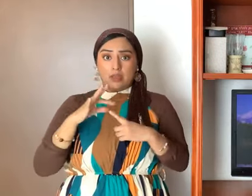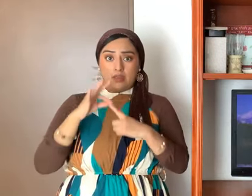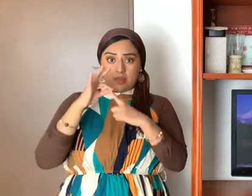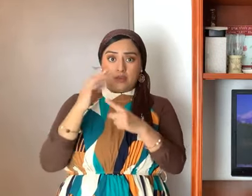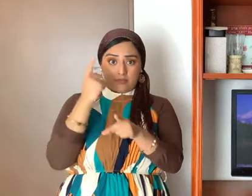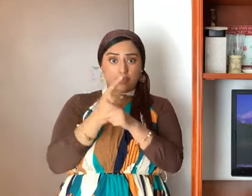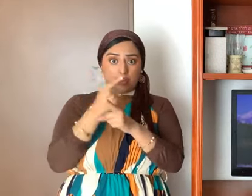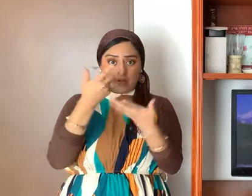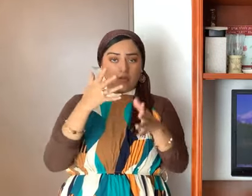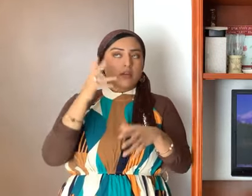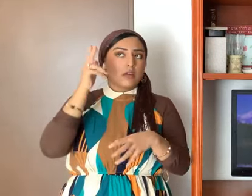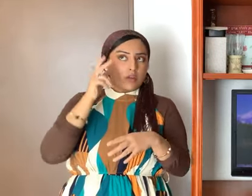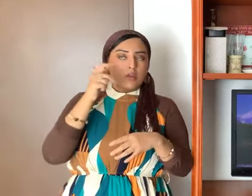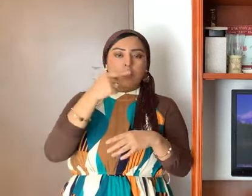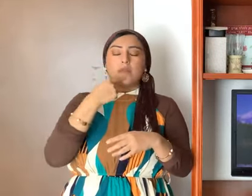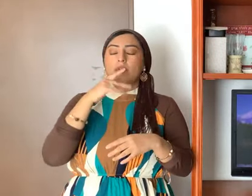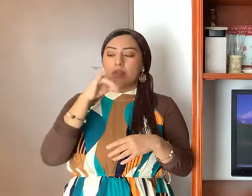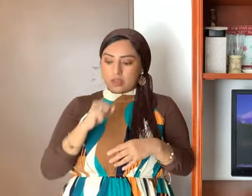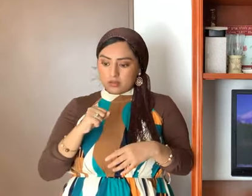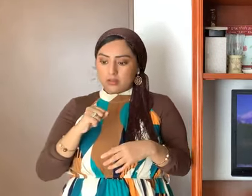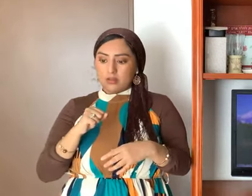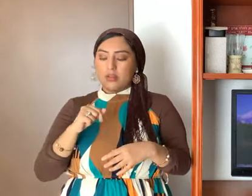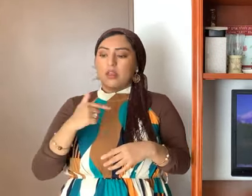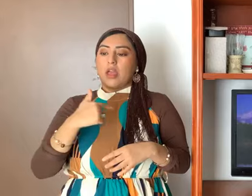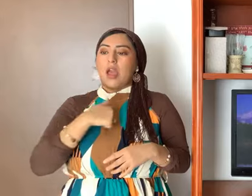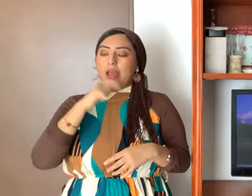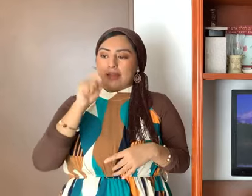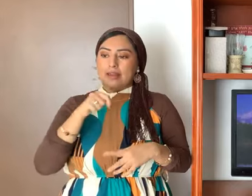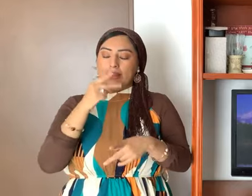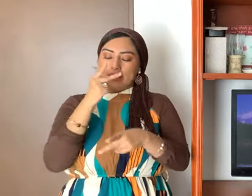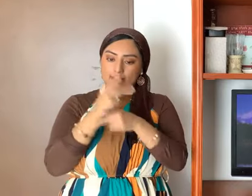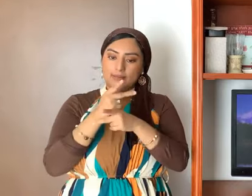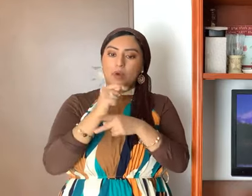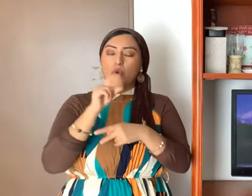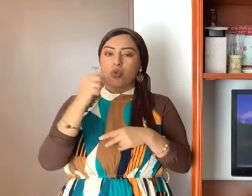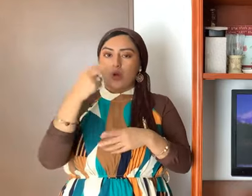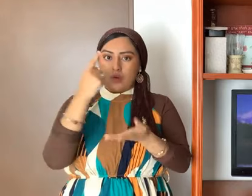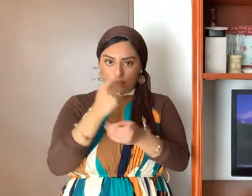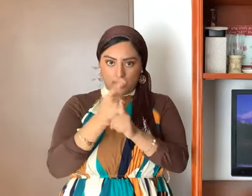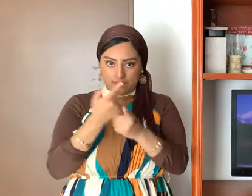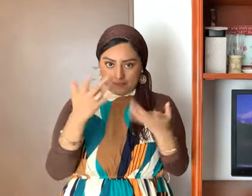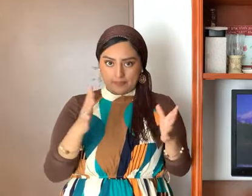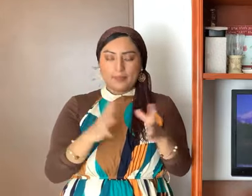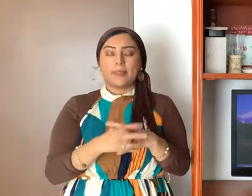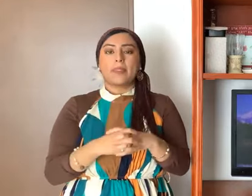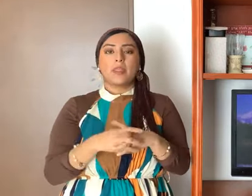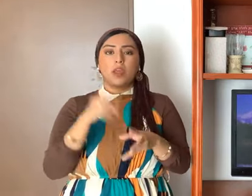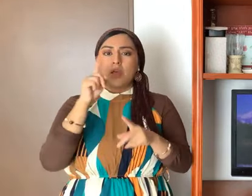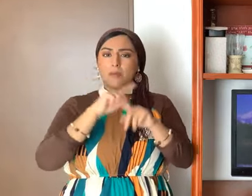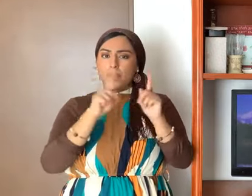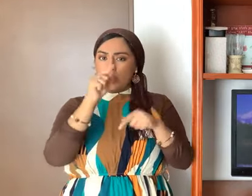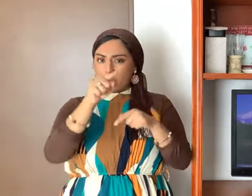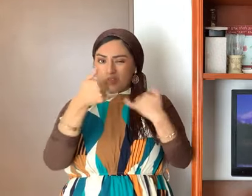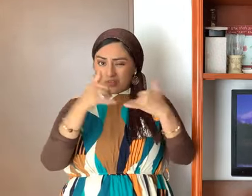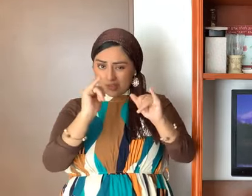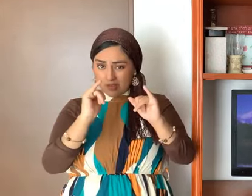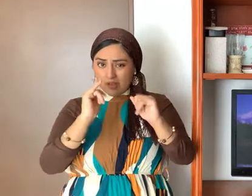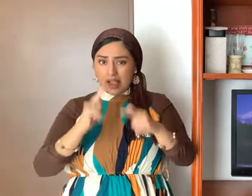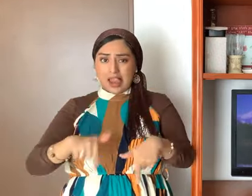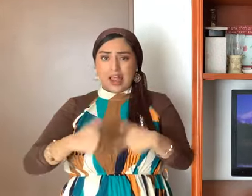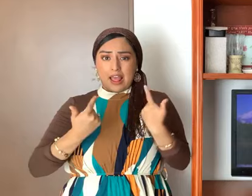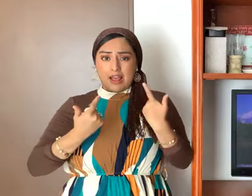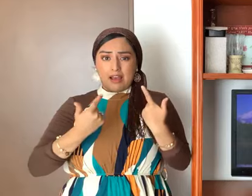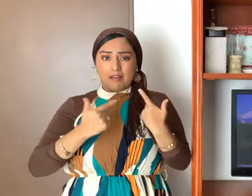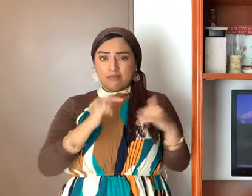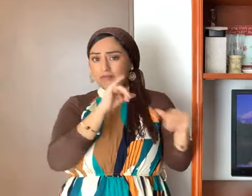que tú ya escuchaste, en donde dijiste, sí, yo quiero seguir a Yahshua, A pesar de eso, ¿sigues viviendo como